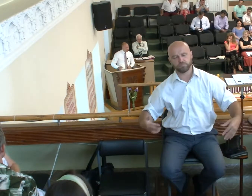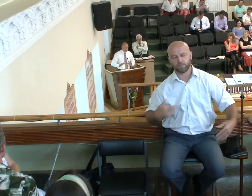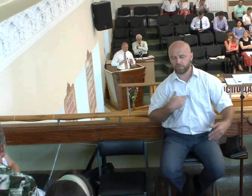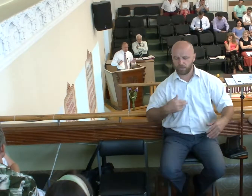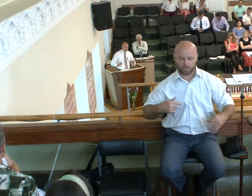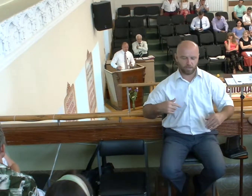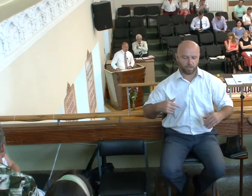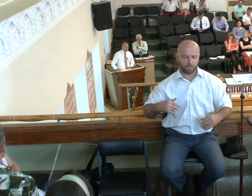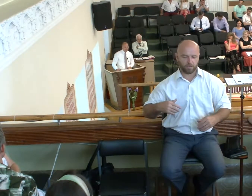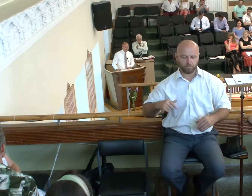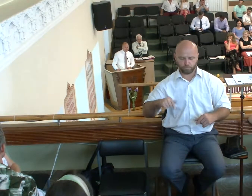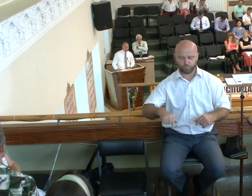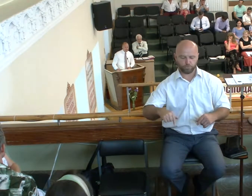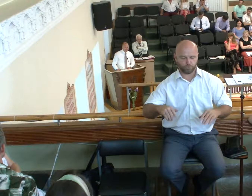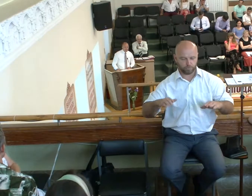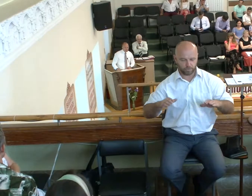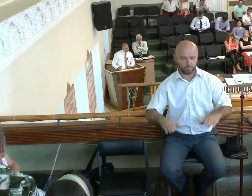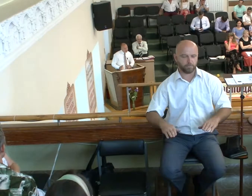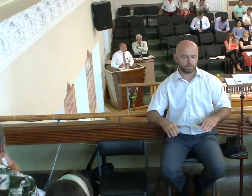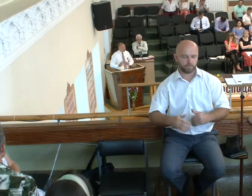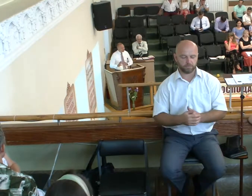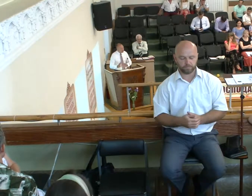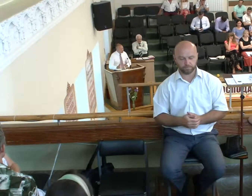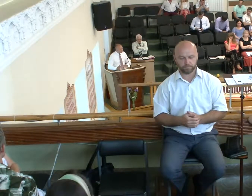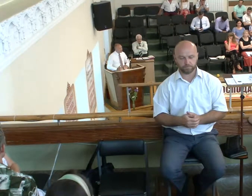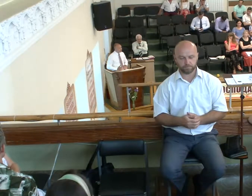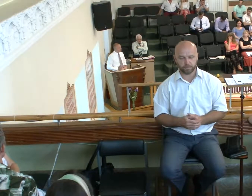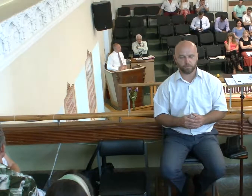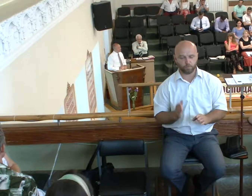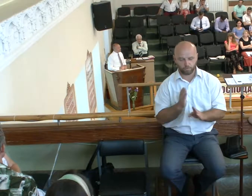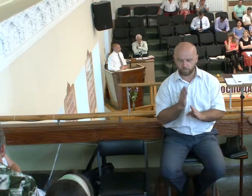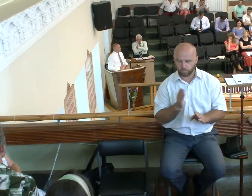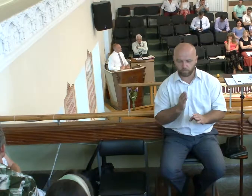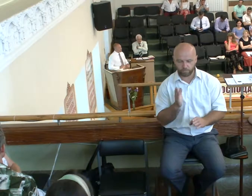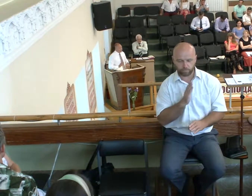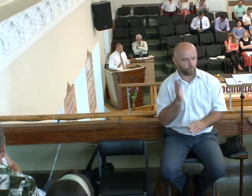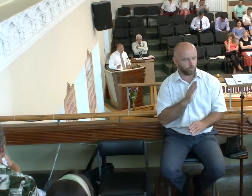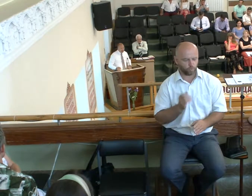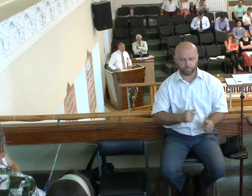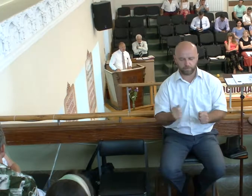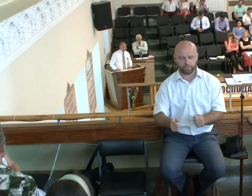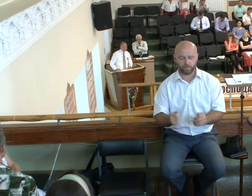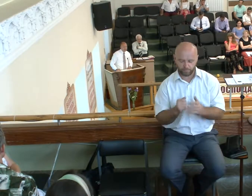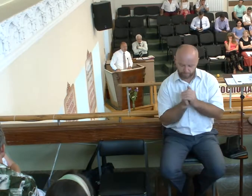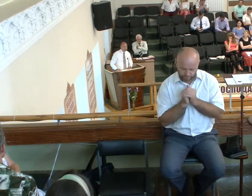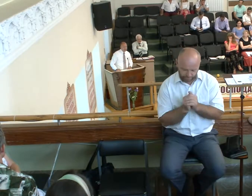никуда не буду, все, у меня нет выхода. Мы ему воду приносили,